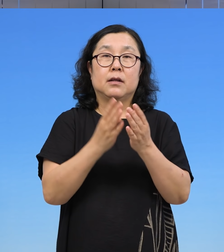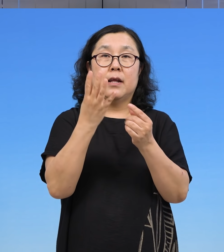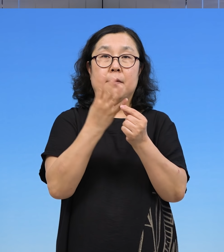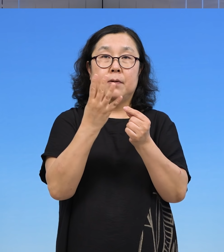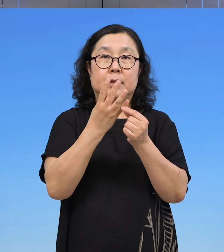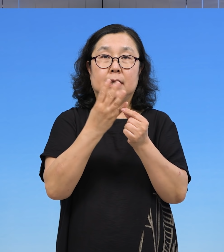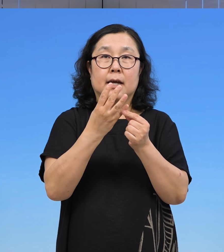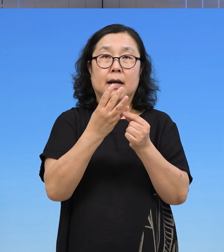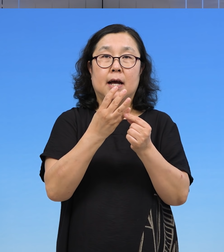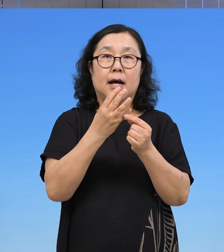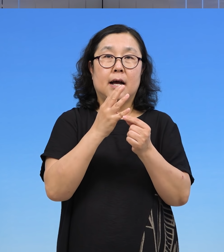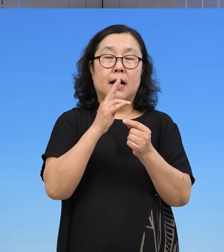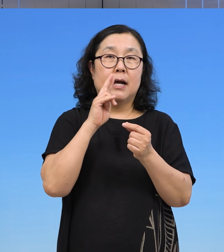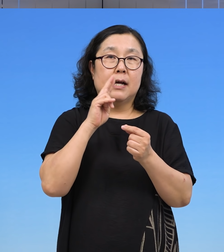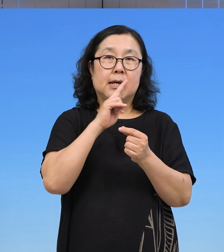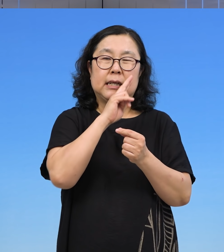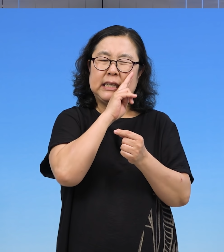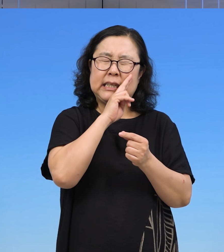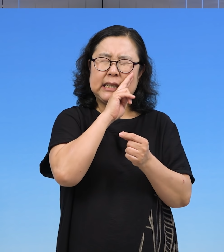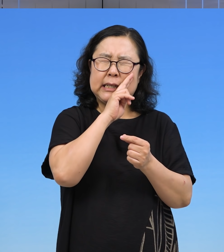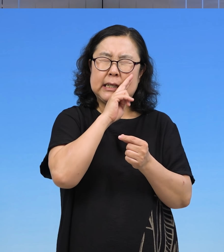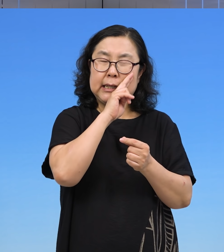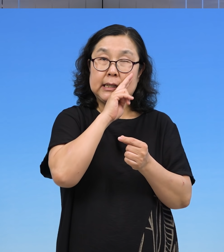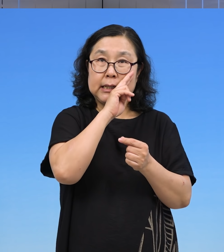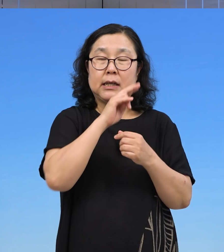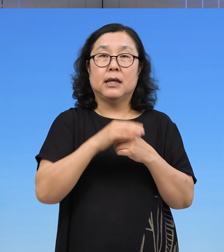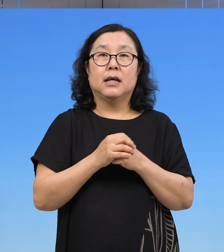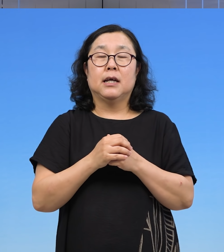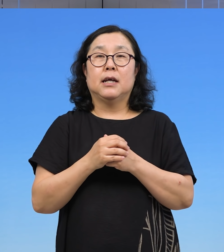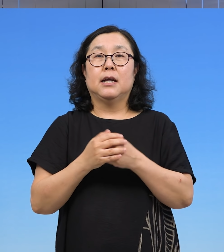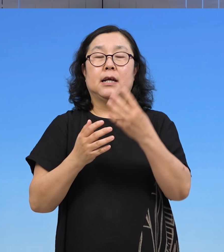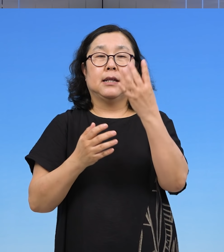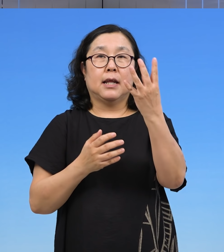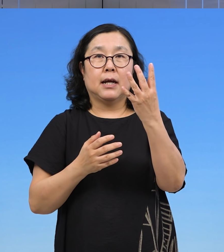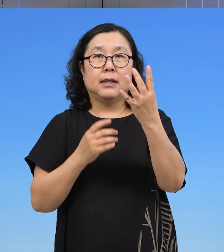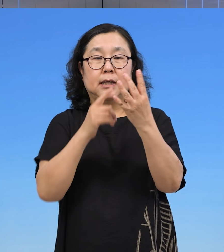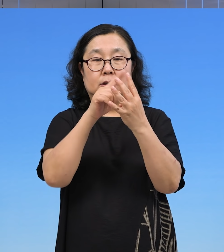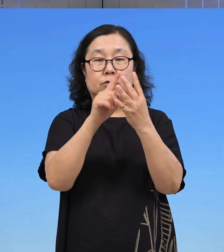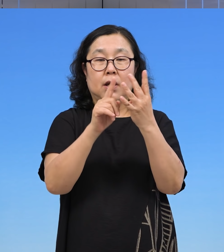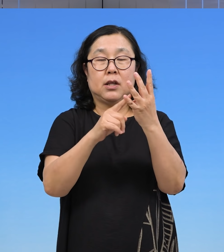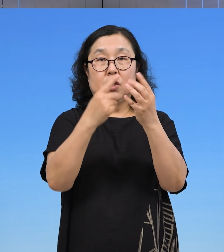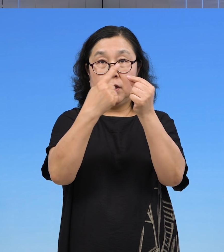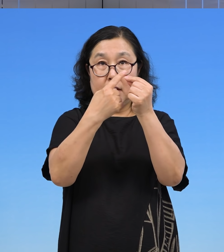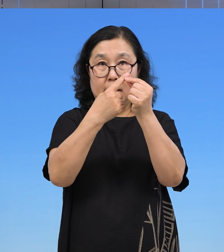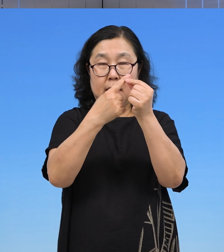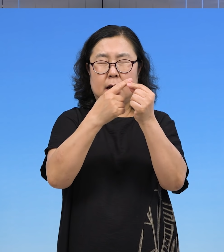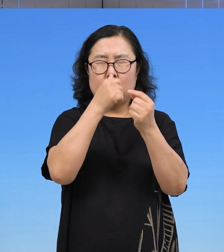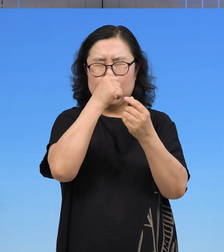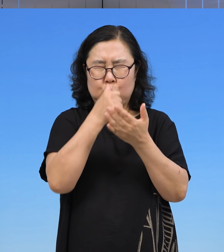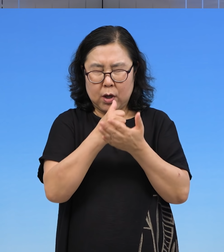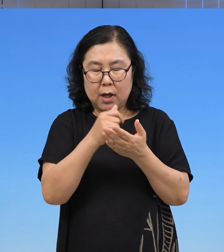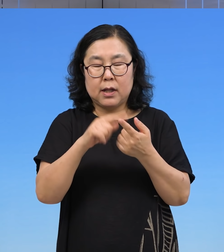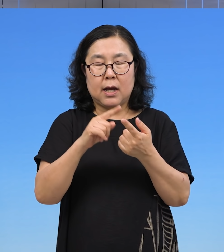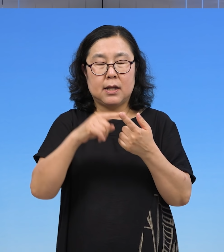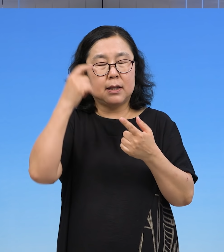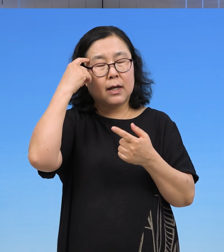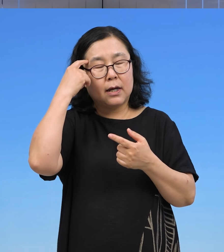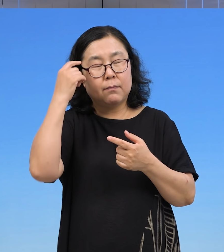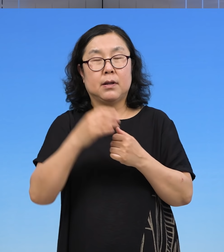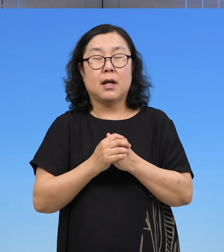질투심입니다 내 안에서 나를 괴롭히는 그 네 가지 적 중에 제일 먼저 나오는 게 죄책감이에요 그